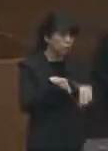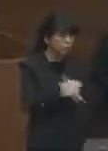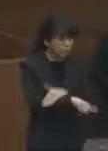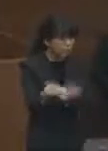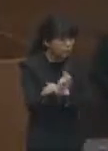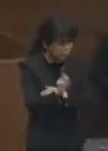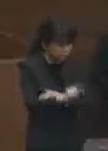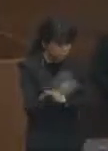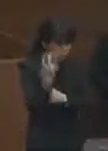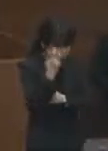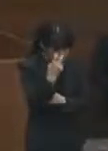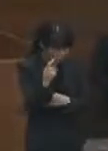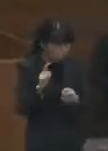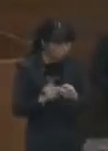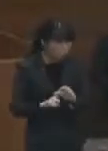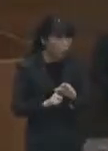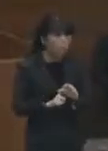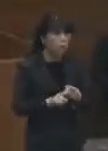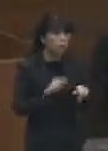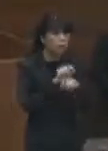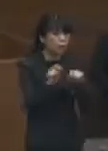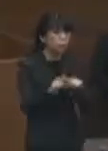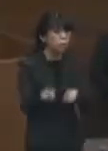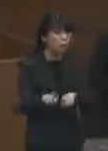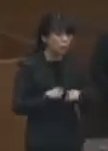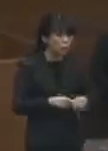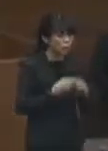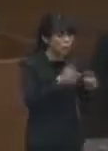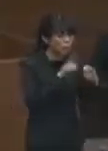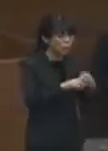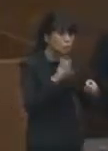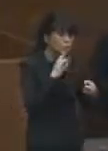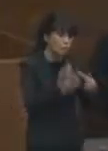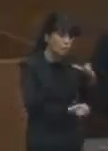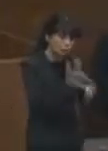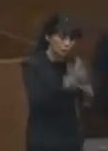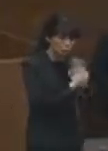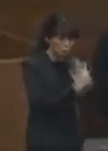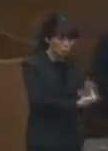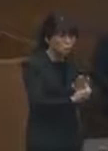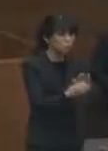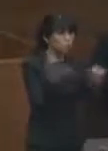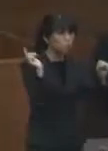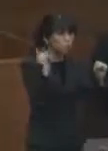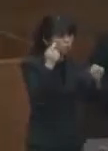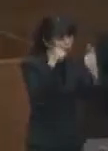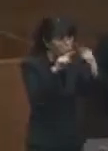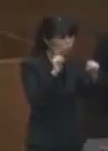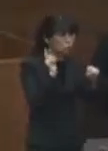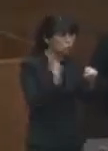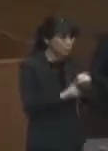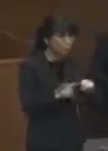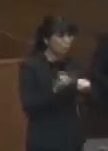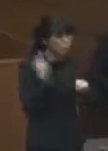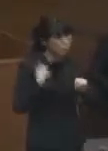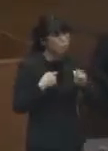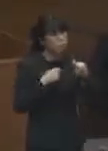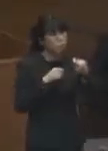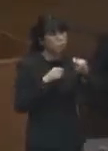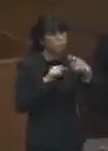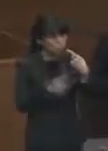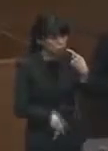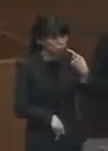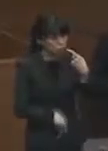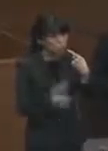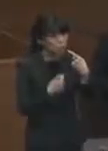とその結果を踏まえた具体的な再発防止策等を検討するため、昨年11月6日